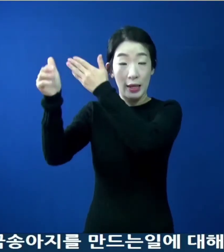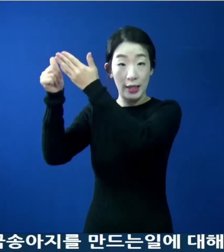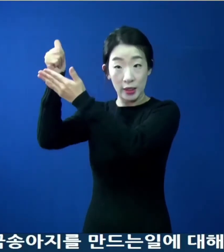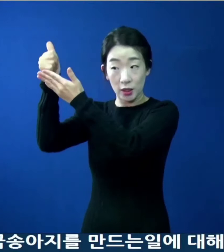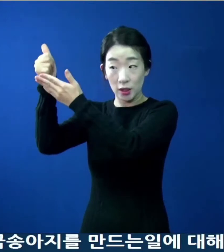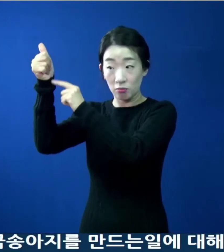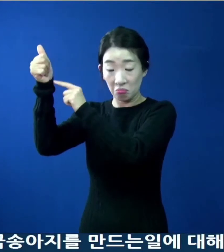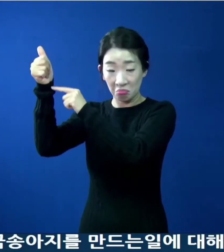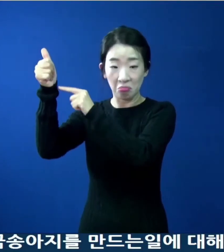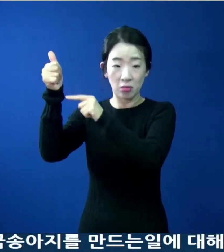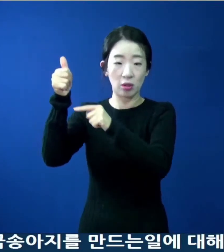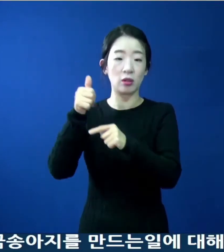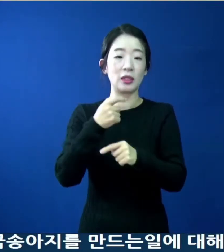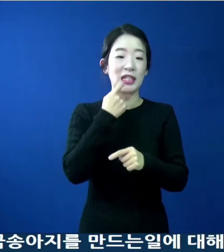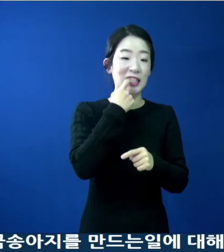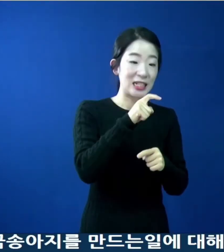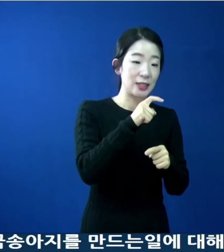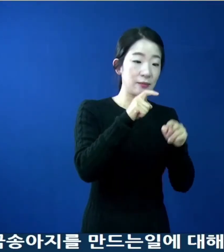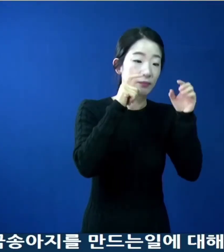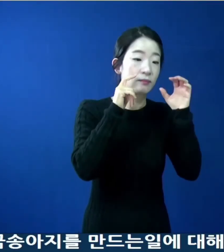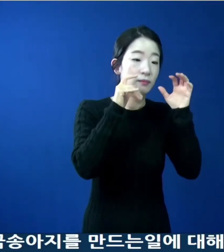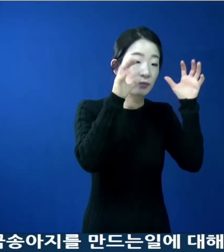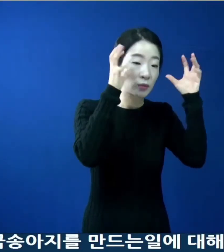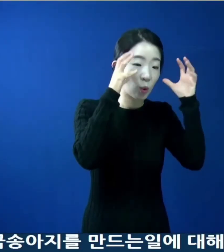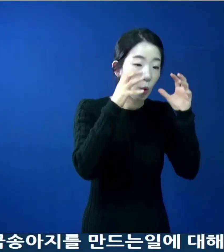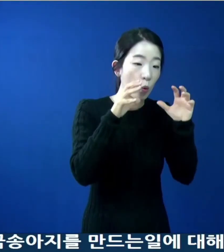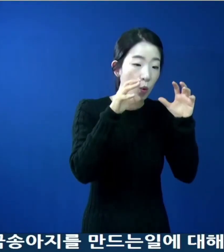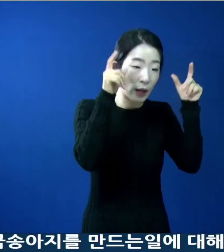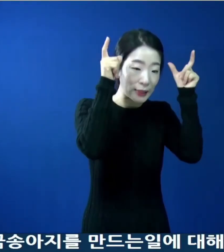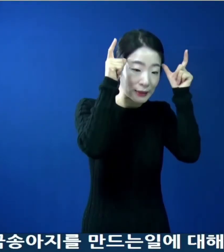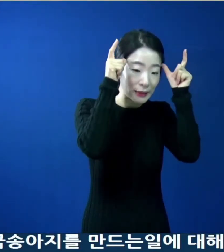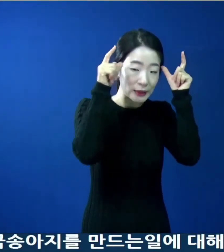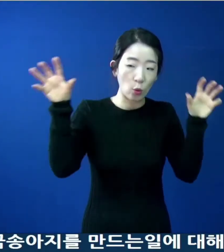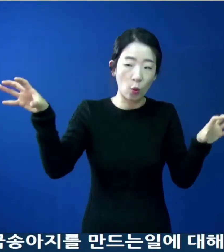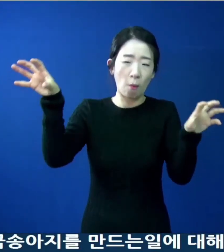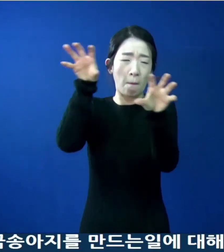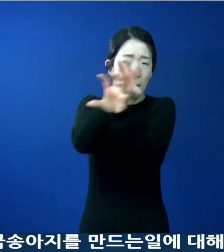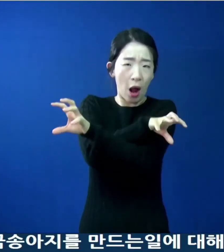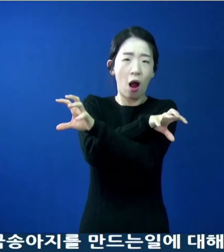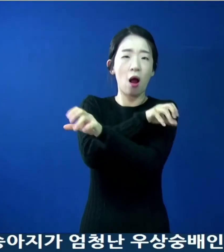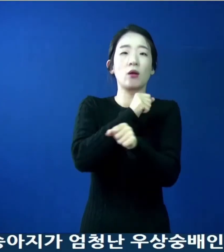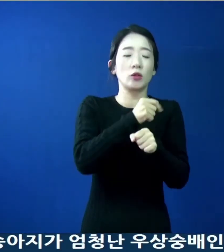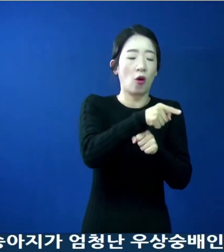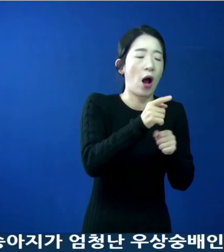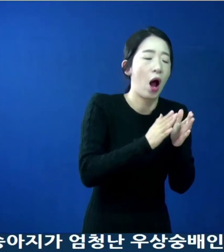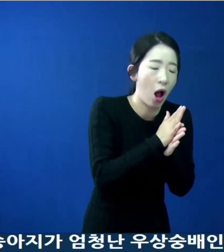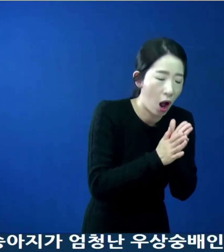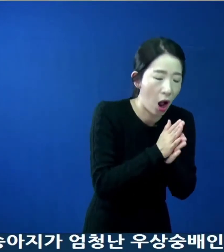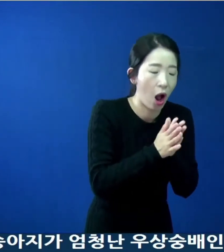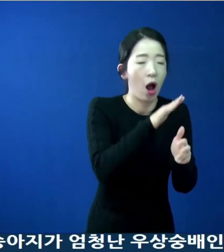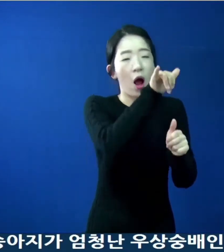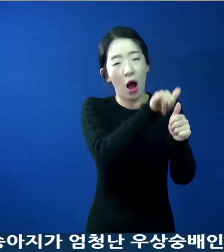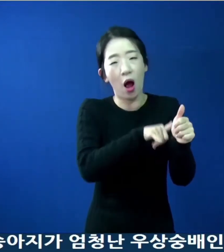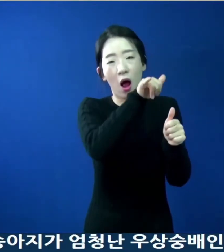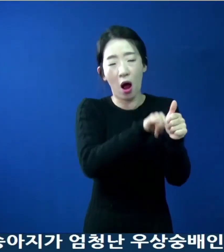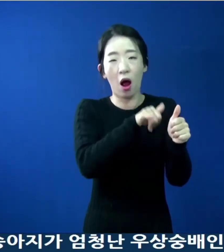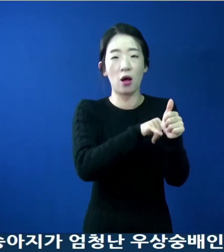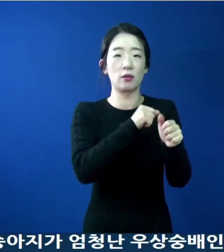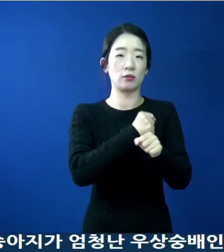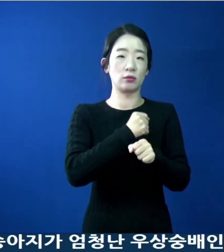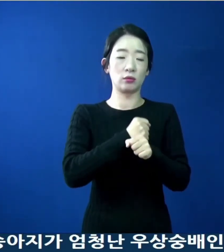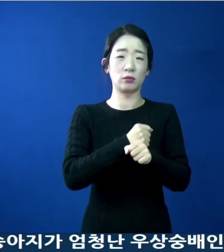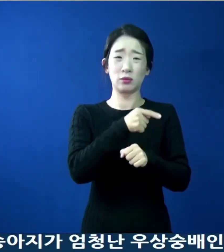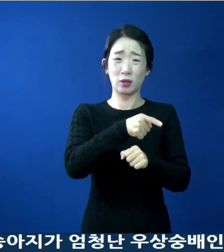하나님이 어떻게 금송아지입니까? 근데 금송아지를 하나님이라고 얘기하기 시작한 겁니다. 그런데 이렇게 단순하지 않다는